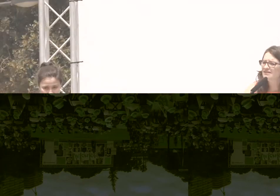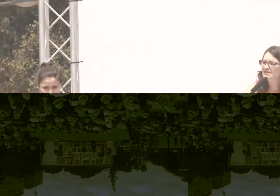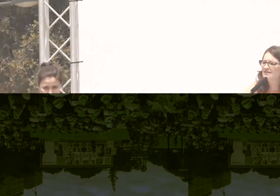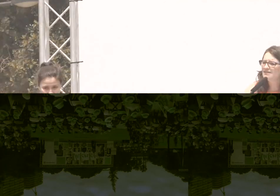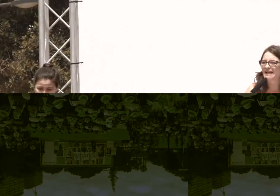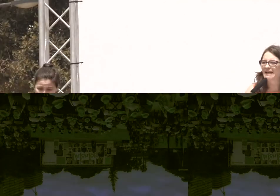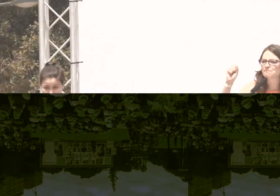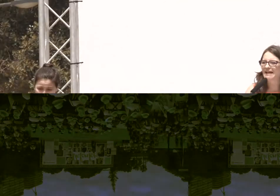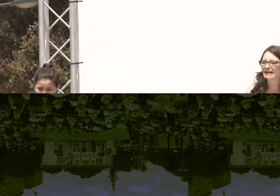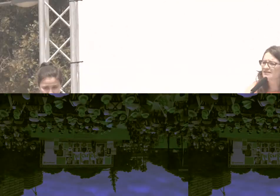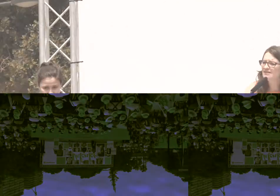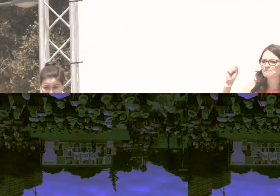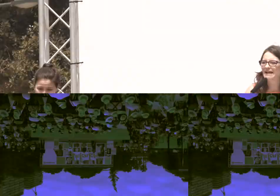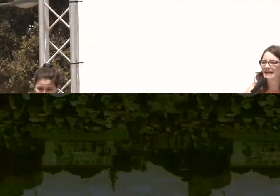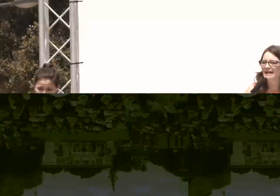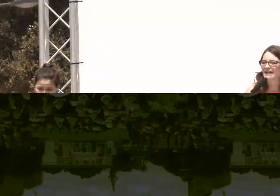I sí.